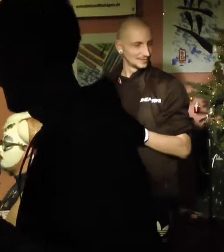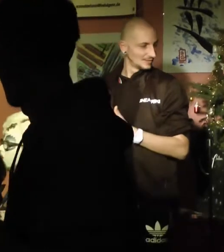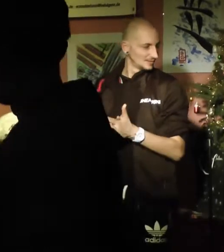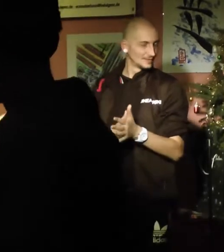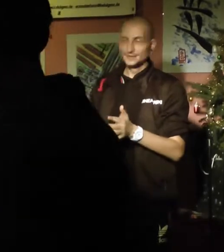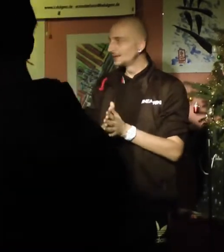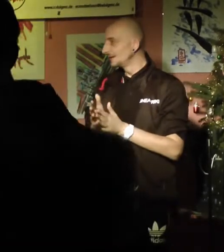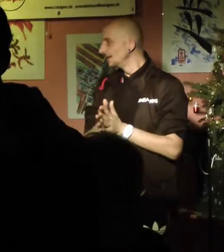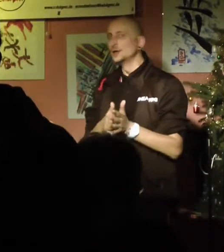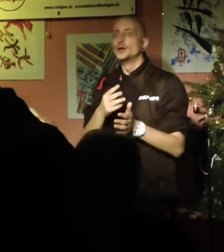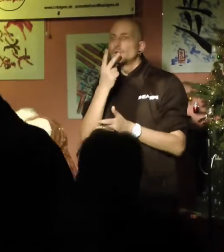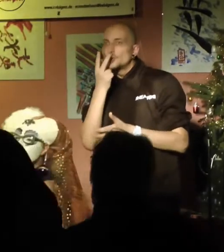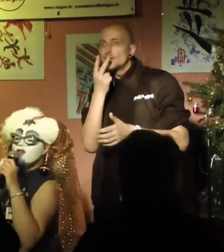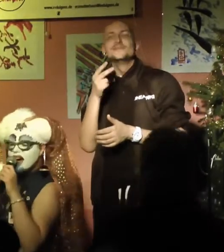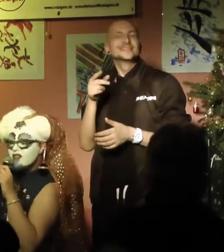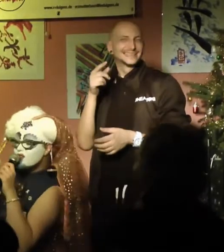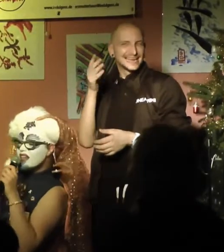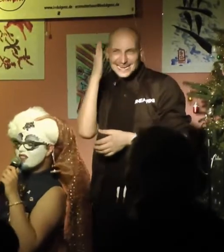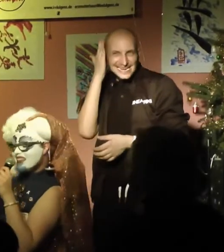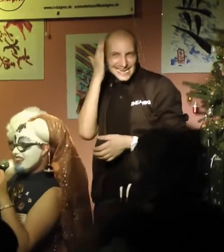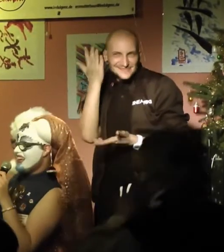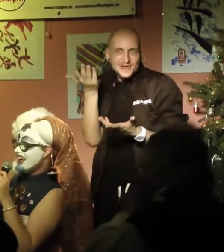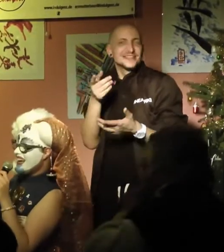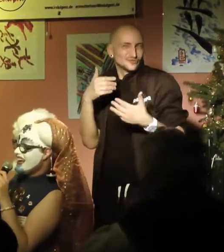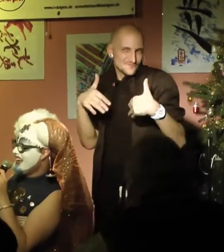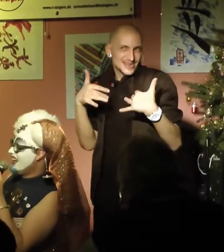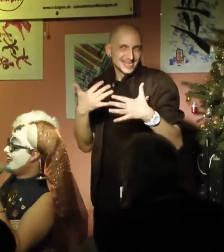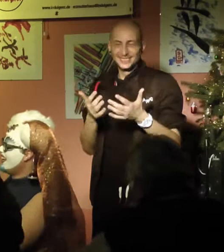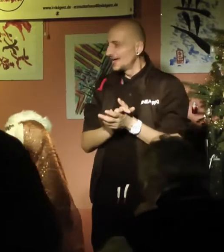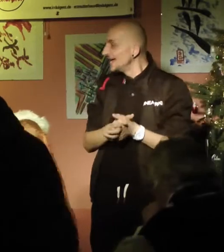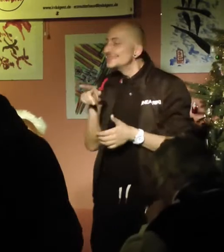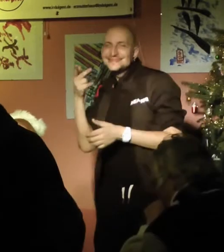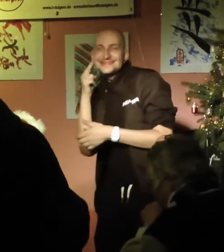Ich muss ja mal tun, als würde ich die Leute nicht kennen. Wie heißt du denn?